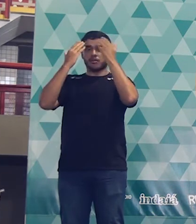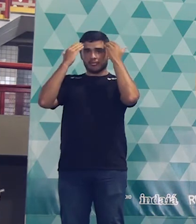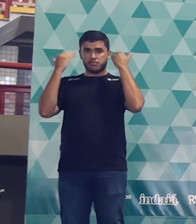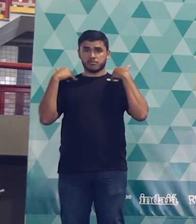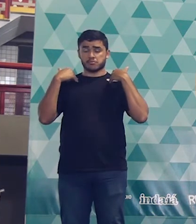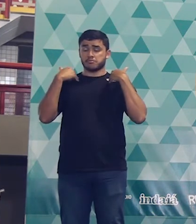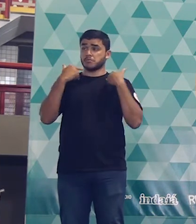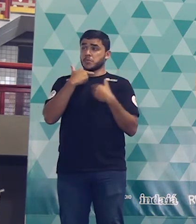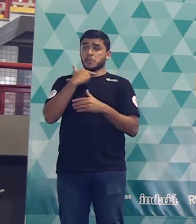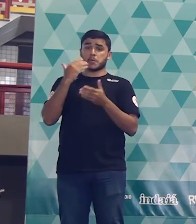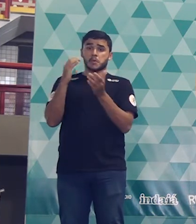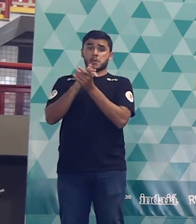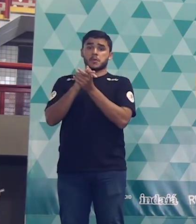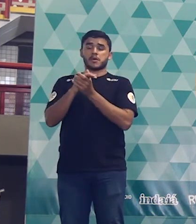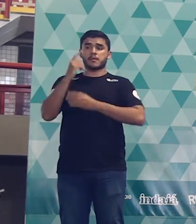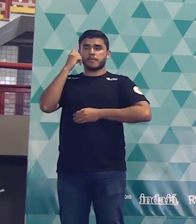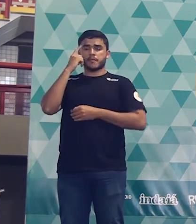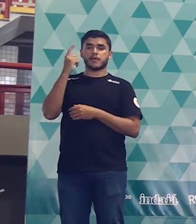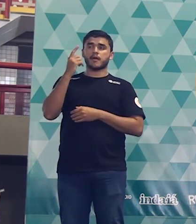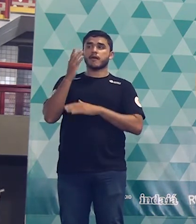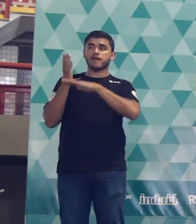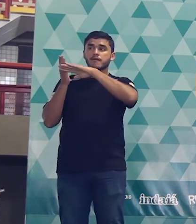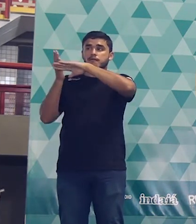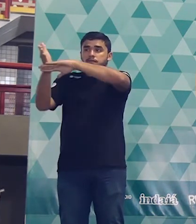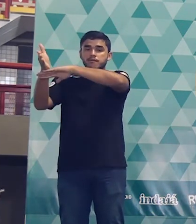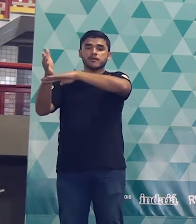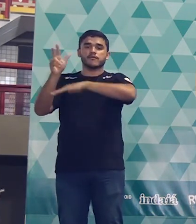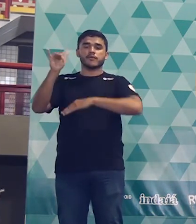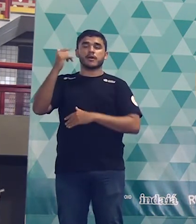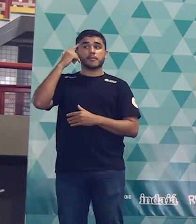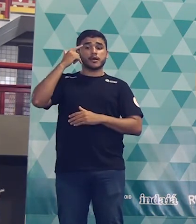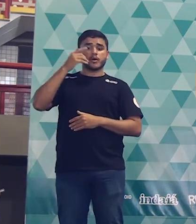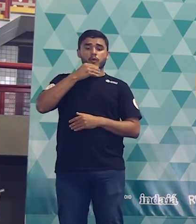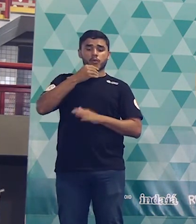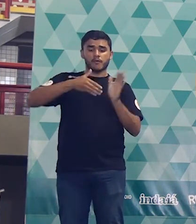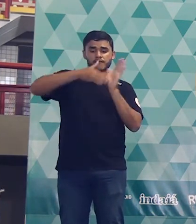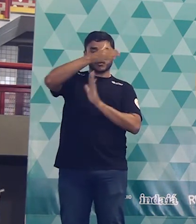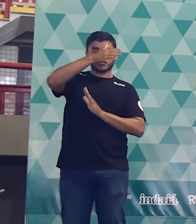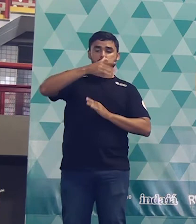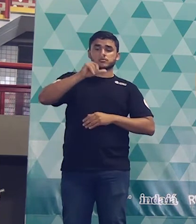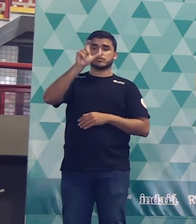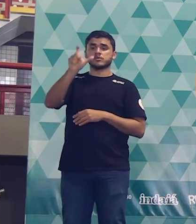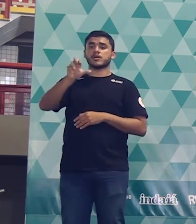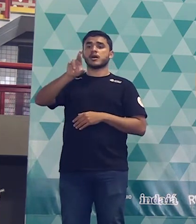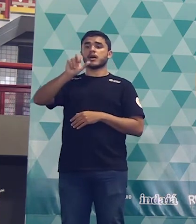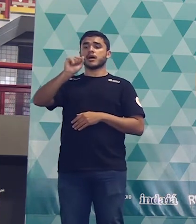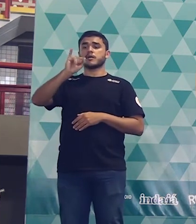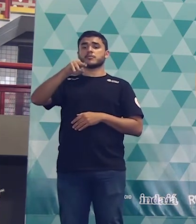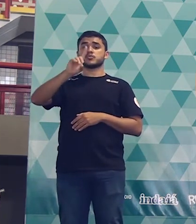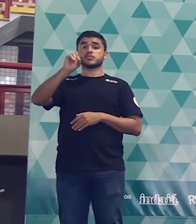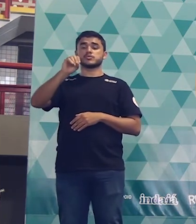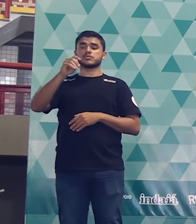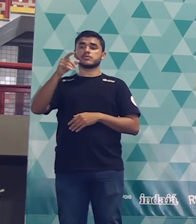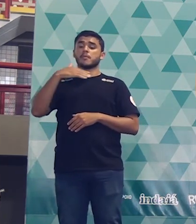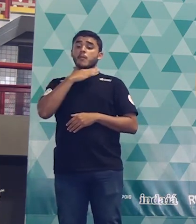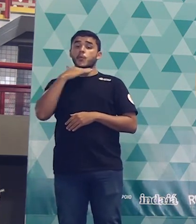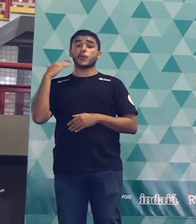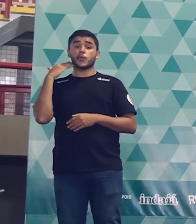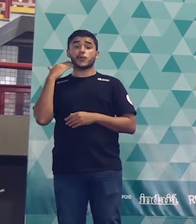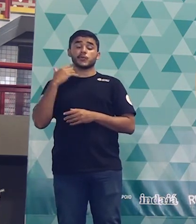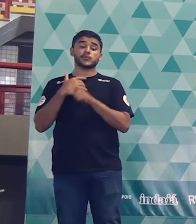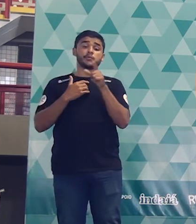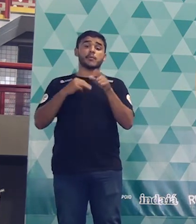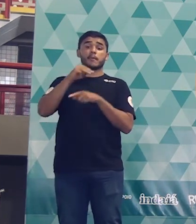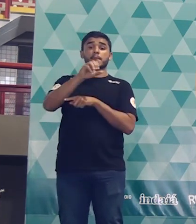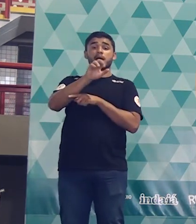Então não deixa de ser um tipo de fuga. Raimundo morreu de desastre, coitado. Maria ficou para a tia. Ser tia é uma